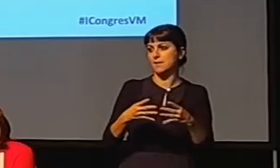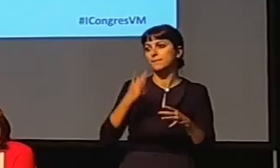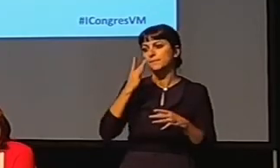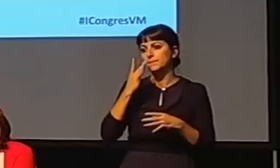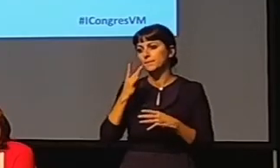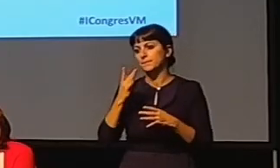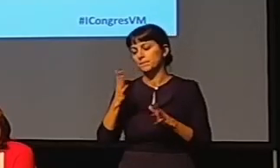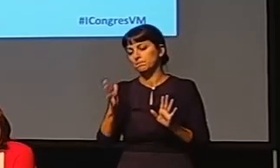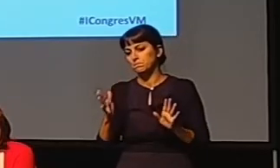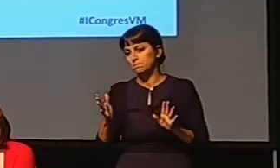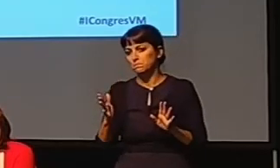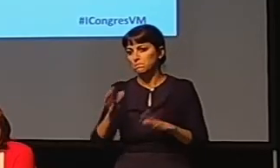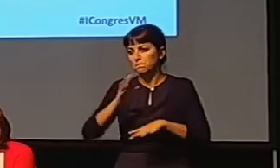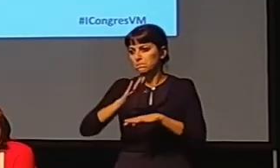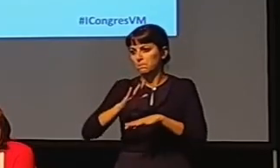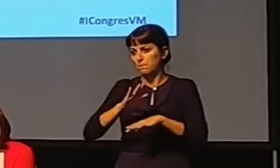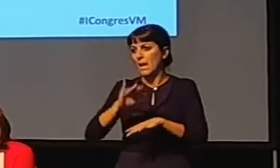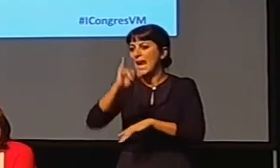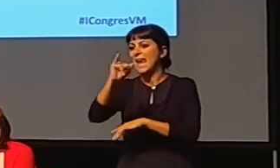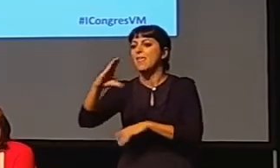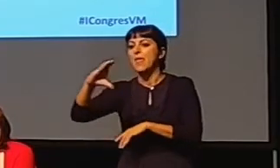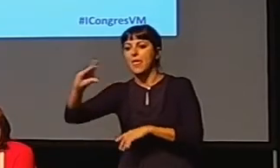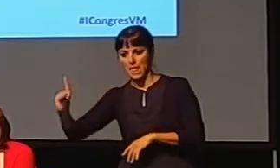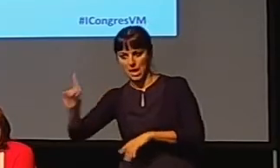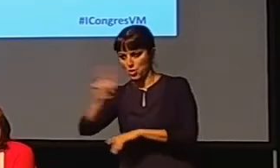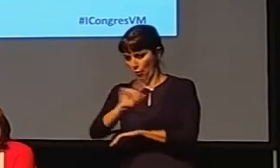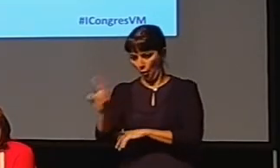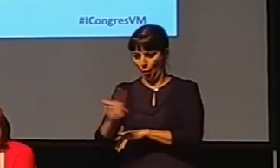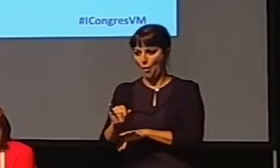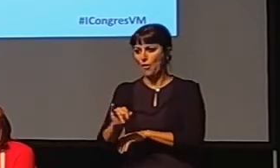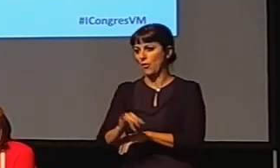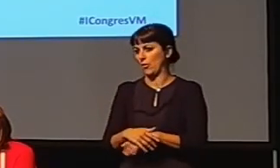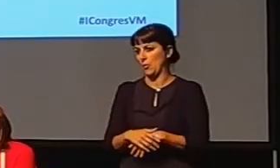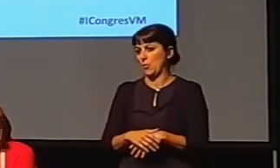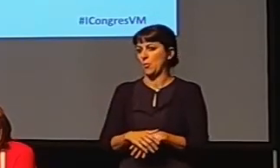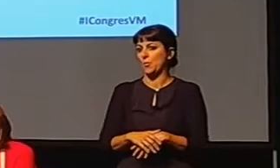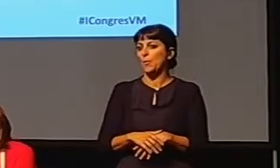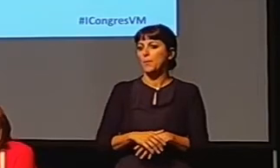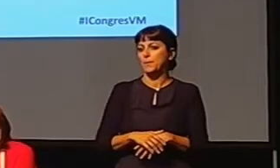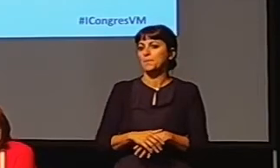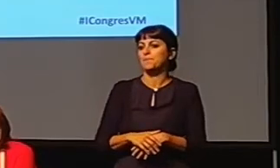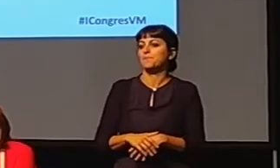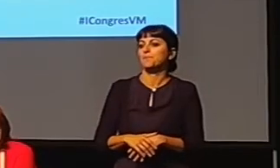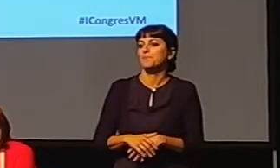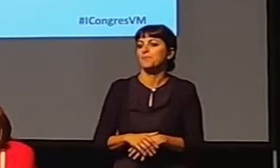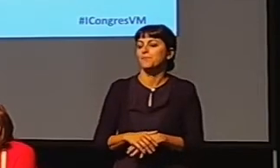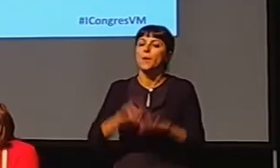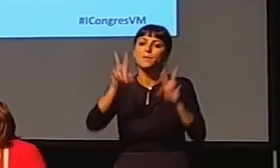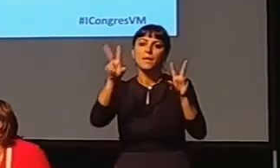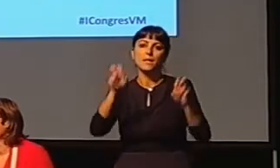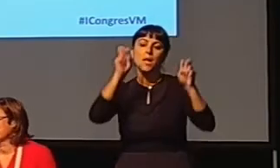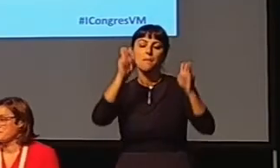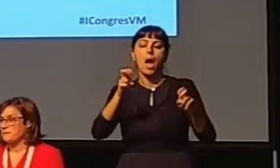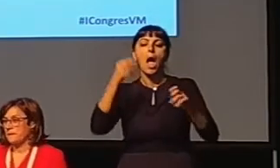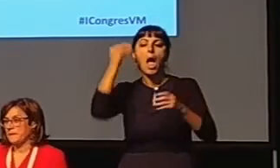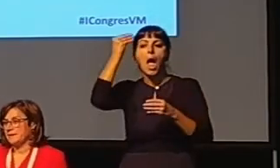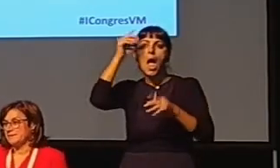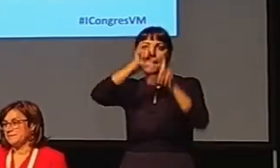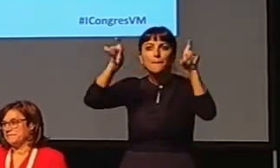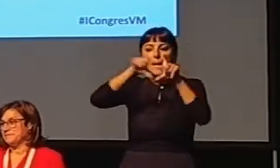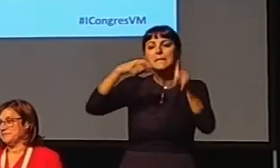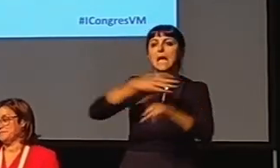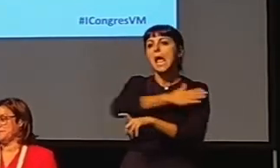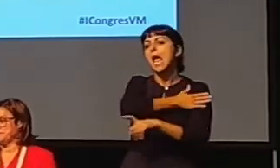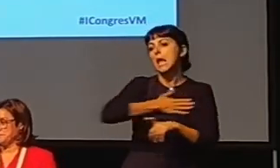vale? I no parlo de l'ICD, que ho esteu fent superbé, sinó a tota la gent que està plantejant formacions online. Les